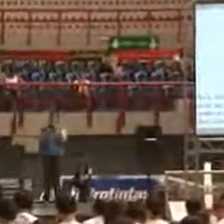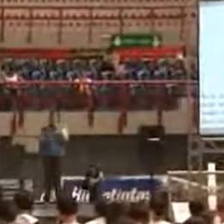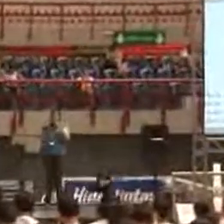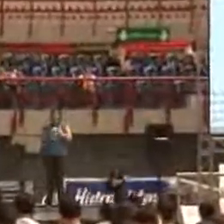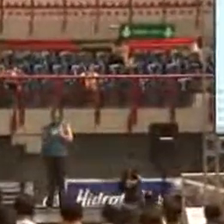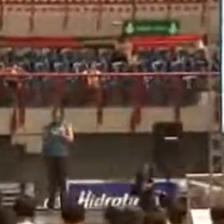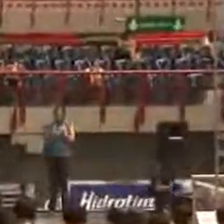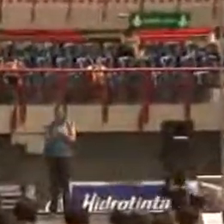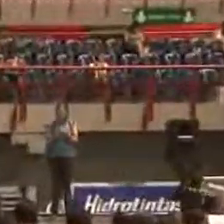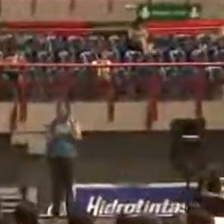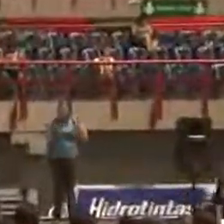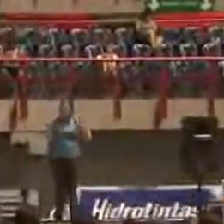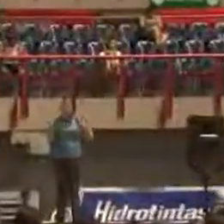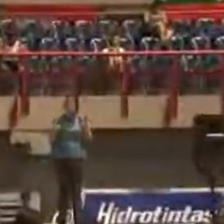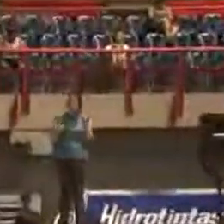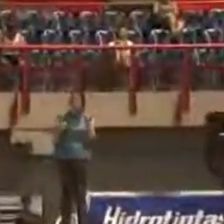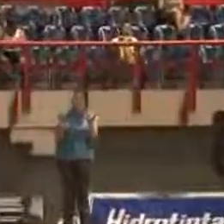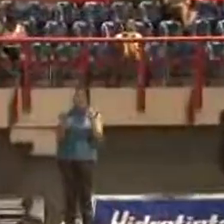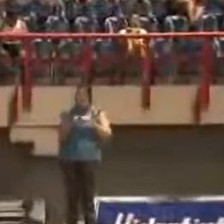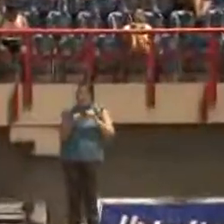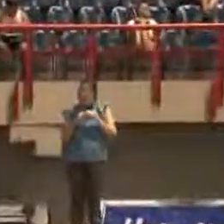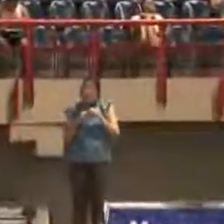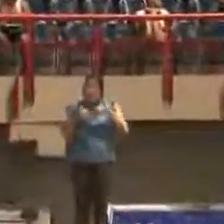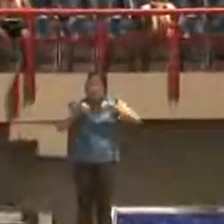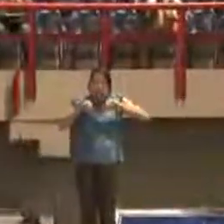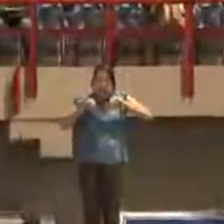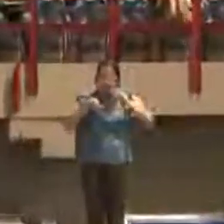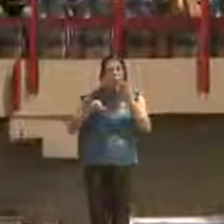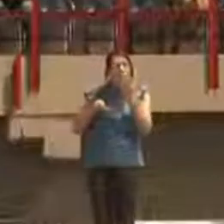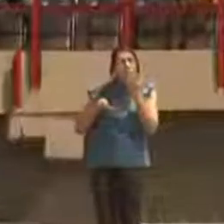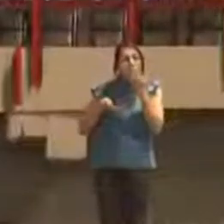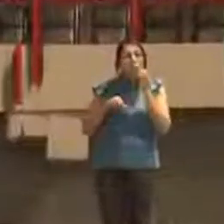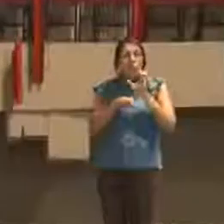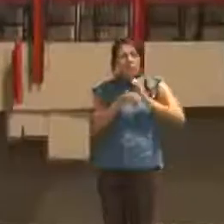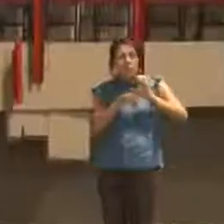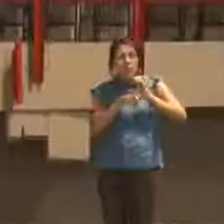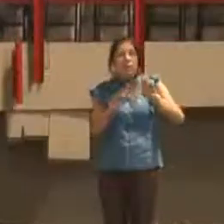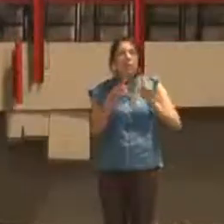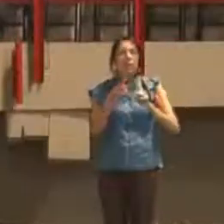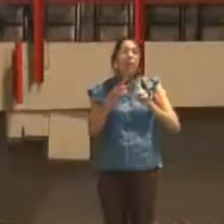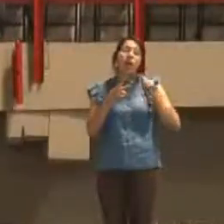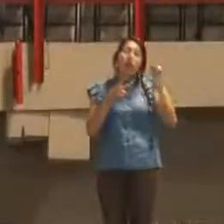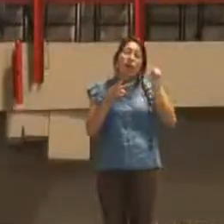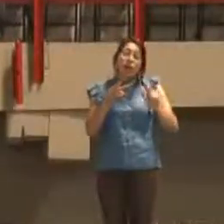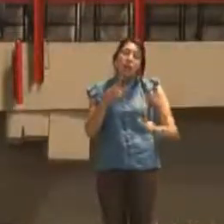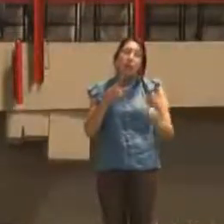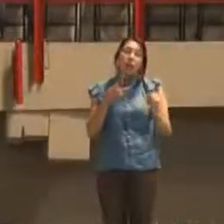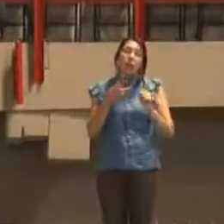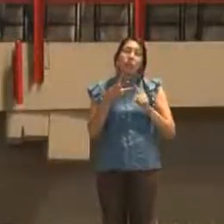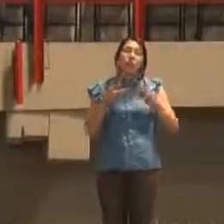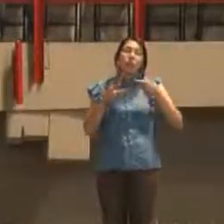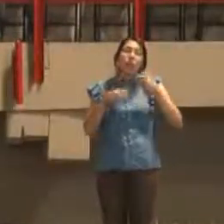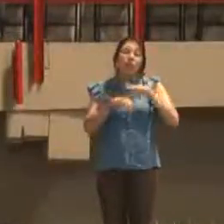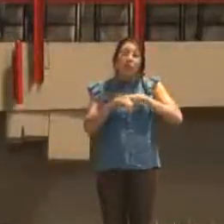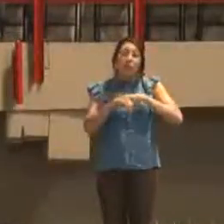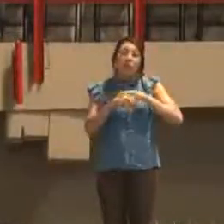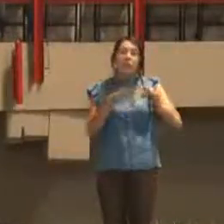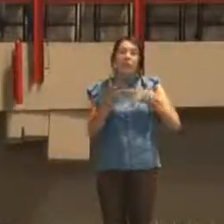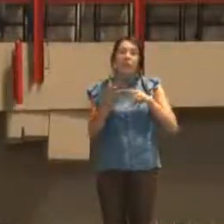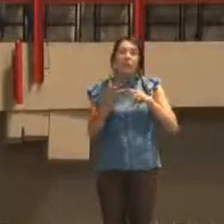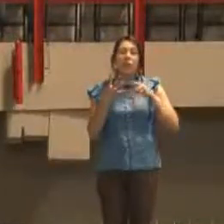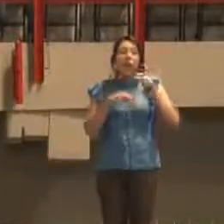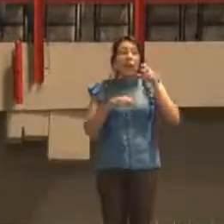deseja fazer peças com areia de cores cinza, azul, verde e amarela, mantendo o mesmo